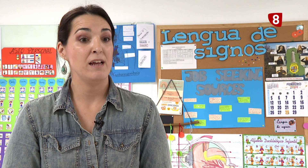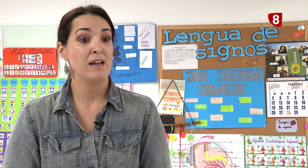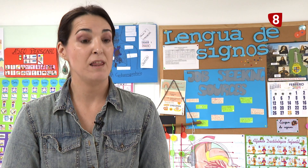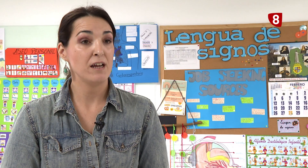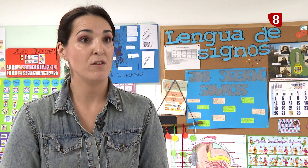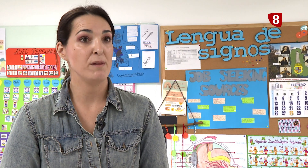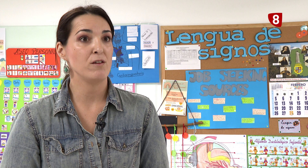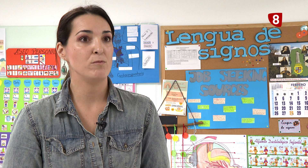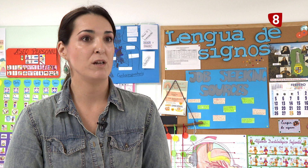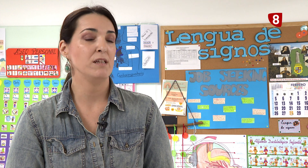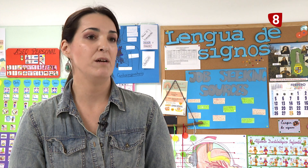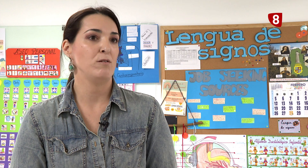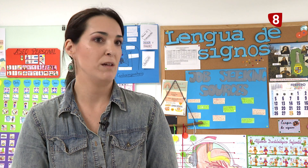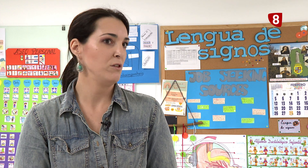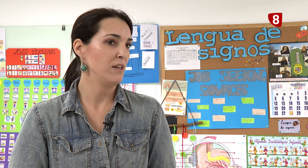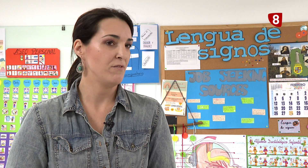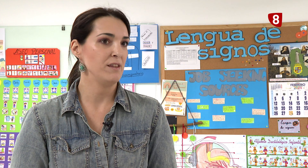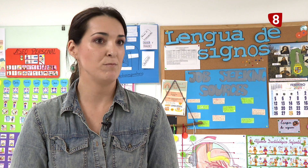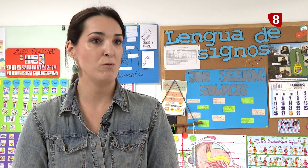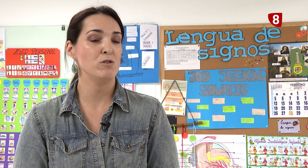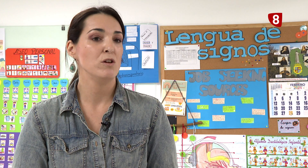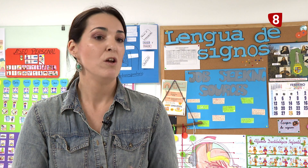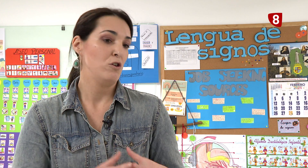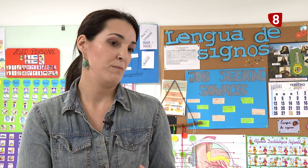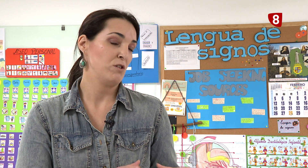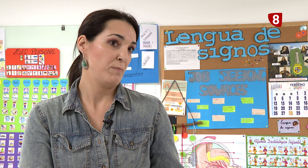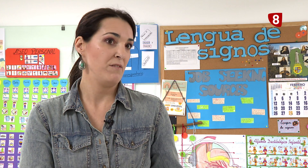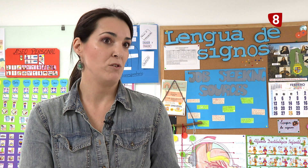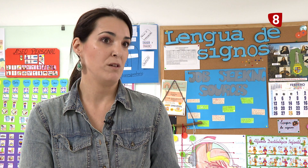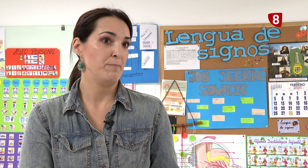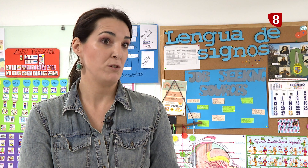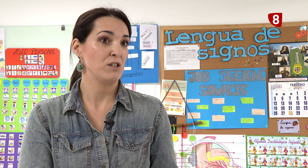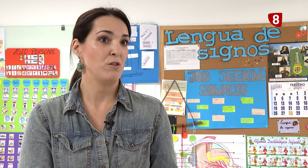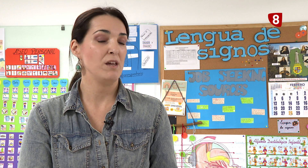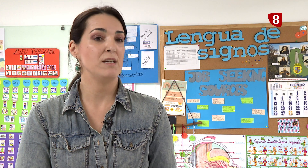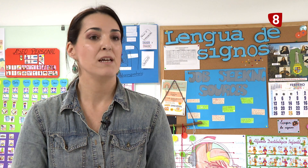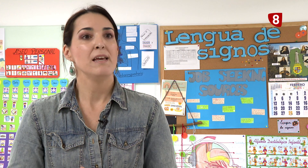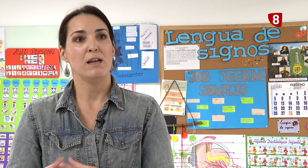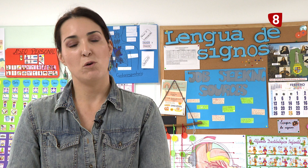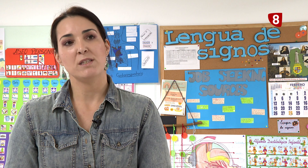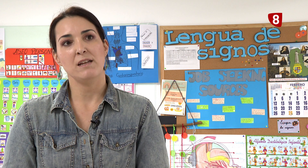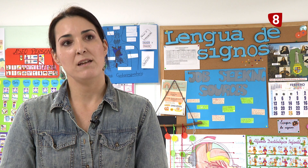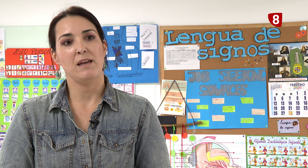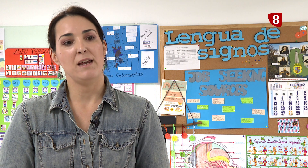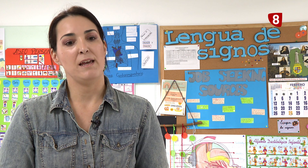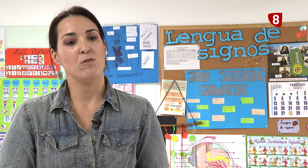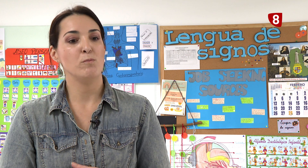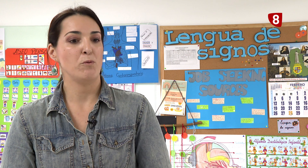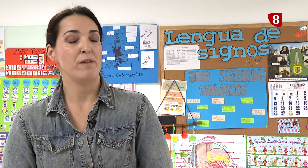del ciclo de mediación comunicativa, el alumnado tiene diferentes módulos, los míos específicos de personas sordociegas, y luego están un módulo de